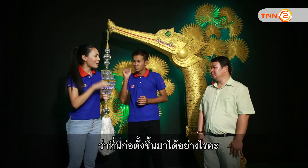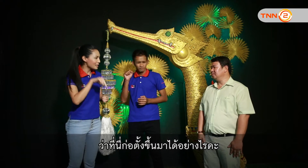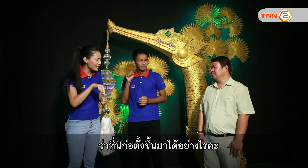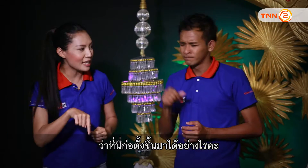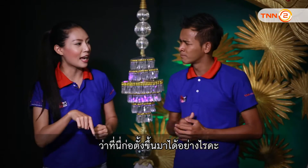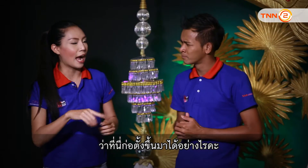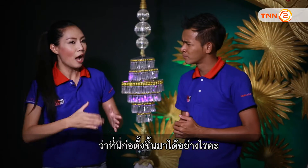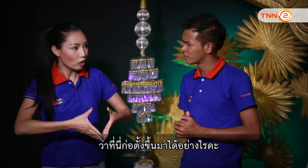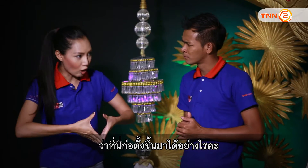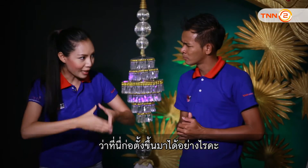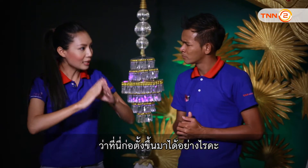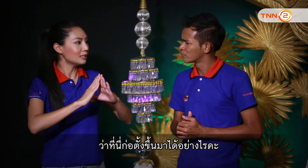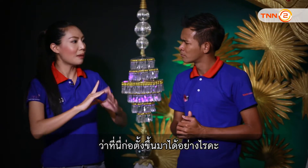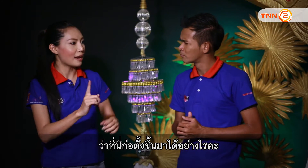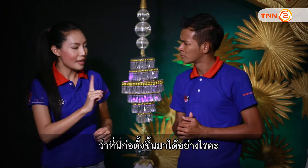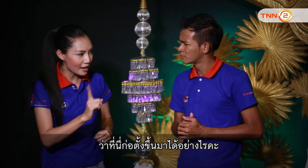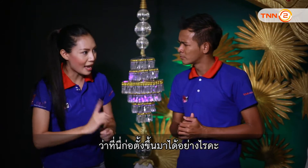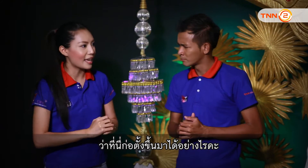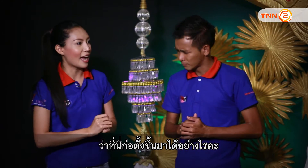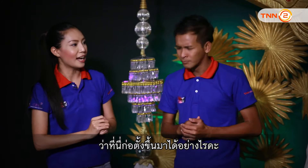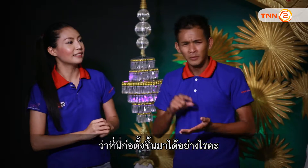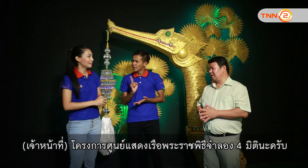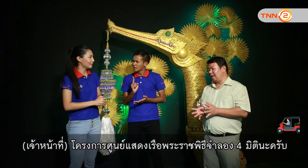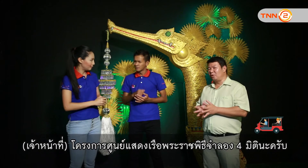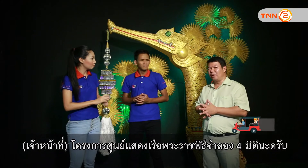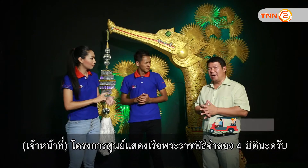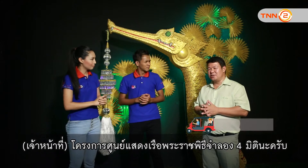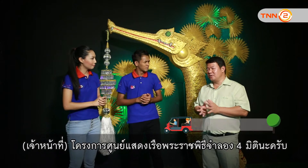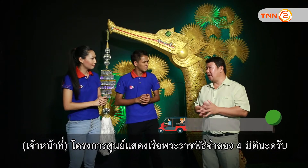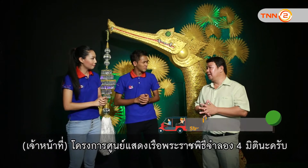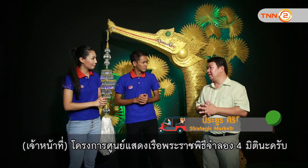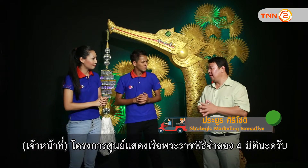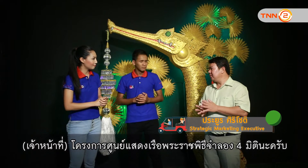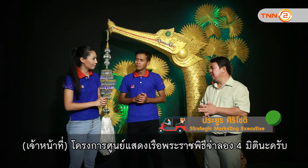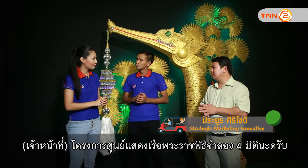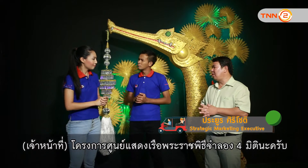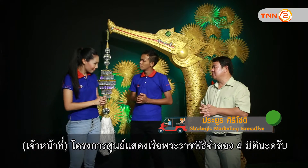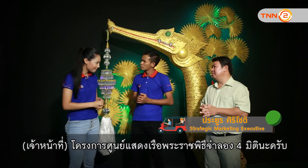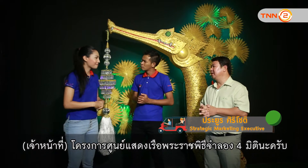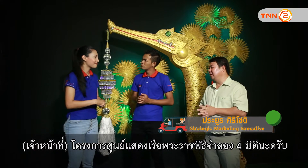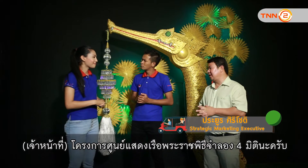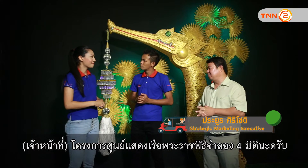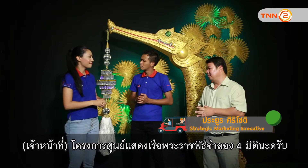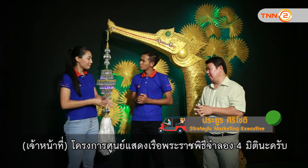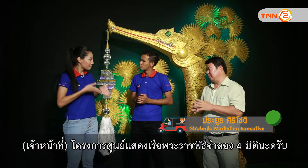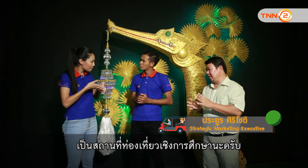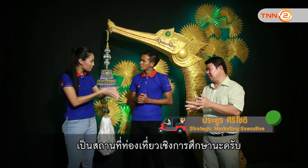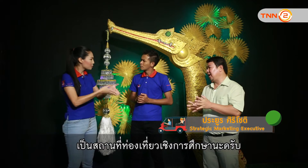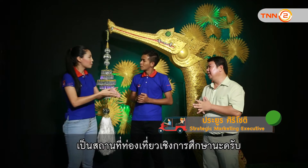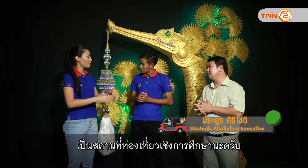ที่นี่ค่ะก่อตั้งขึ้นมาได้ยังไงคะ ครับโครงการศูนย์แสดงเรือพระราชพิธีจำลอง4มิตินะครับเป็นสถานที่ท่องเที่ยว